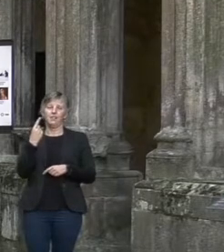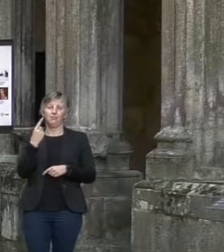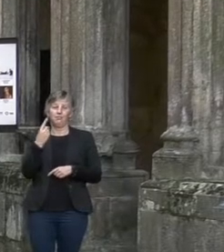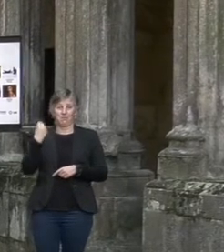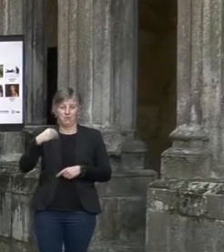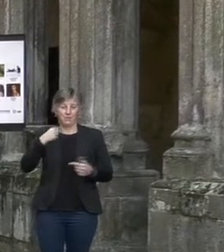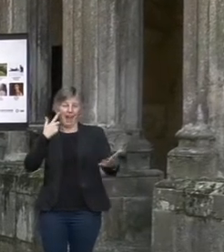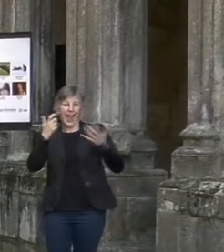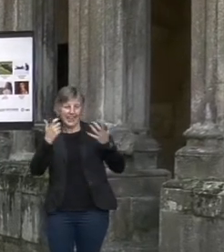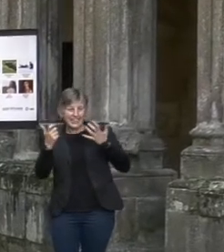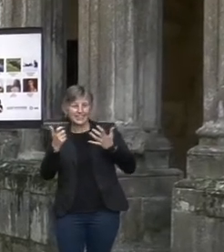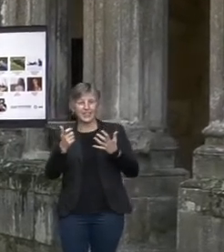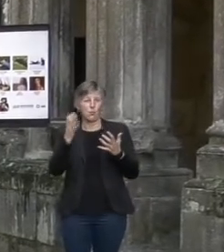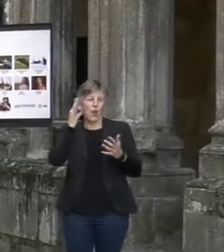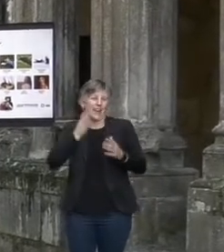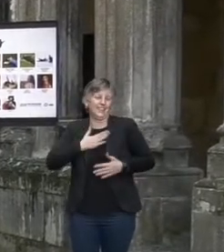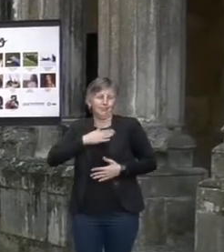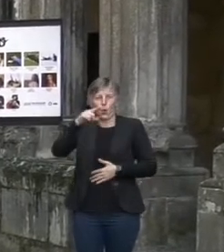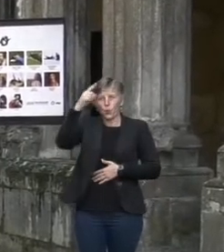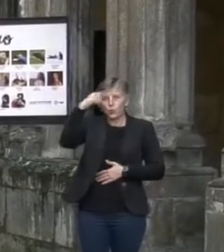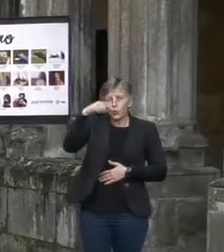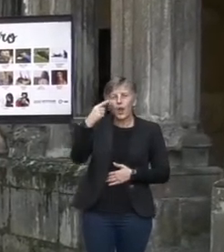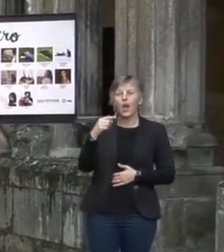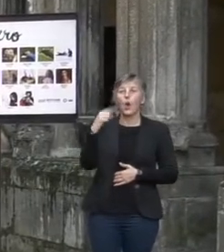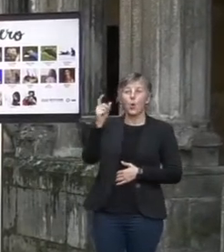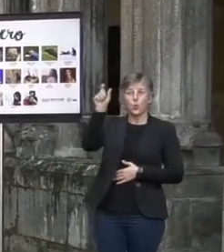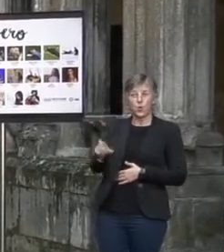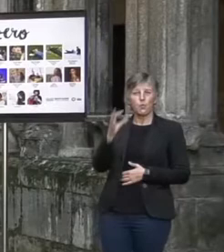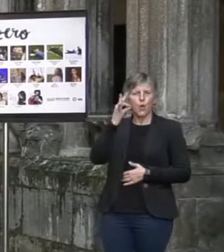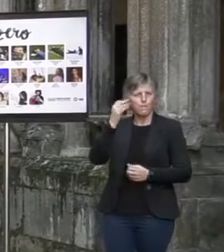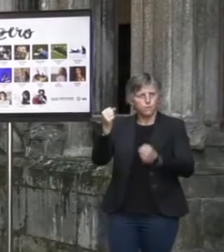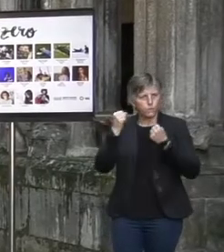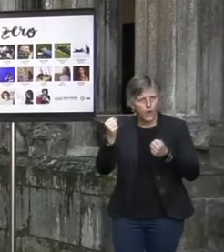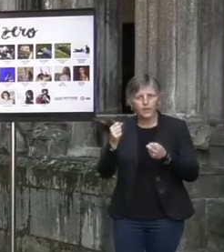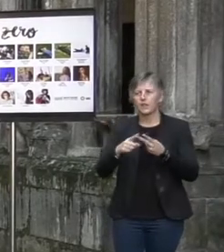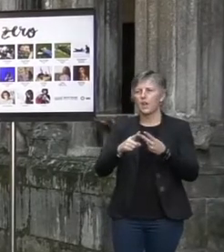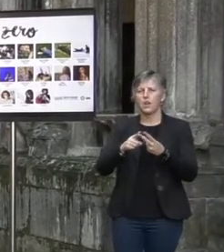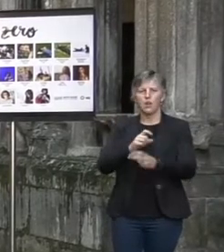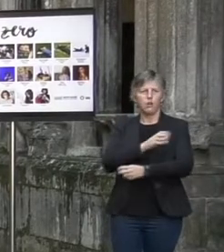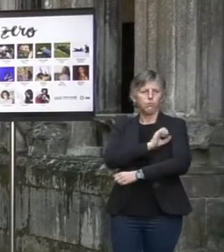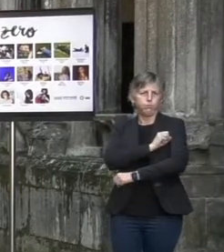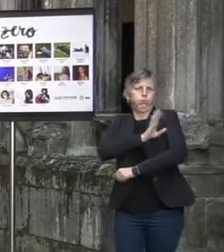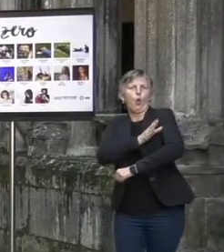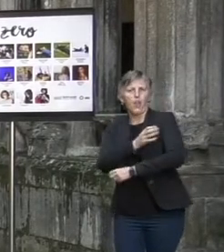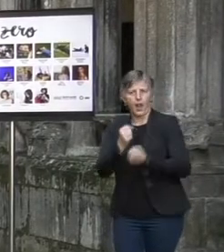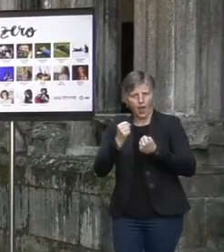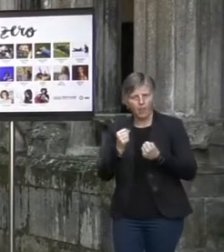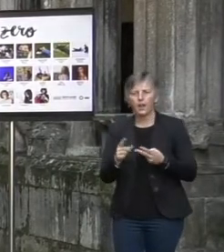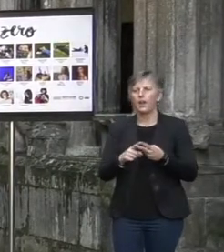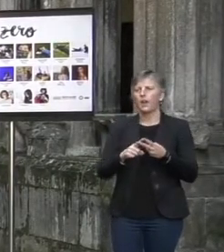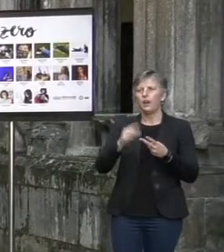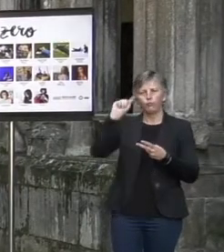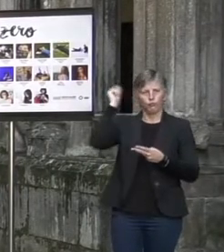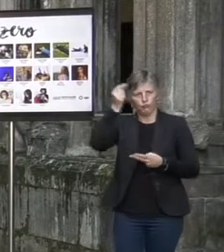esas artistas mulleres da cultura, unha muller forte, empoderada,